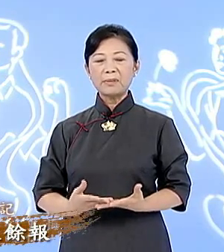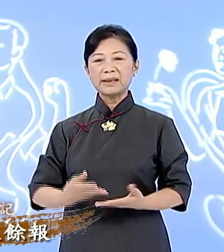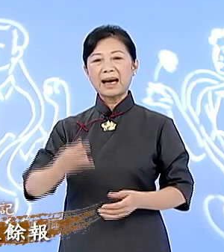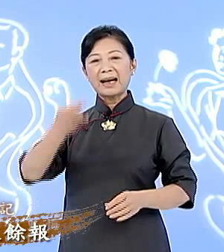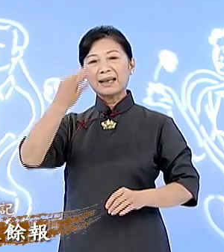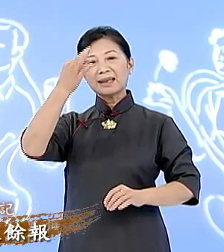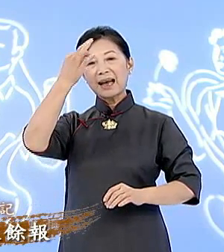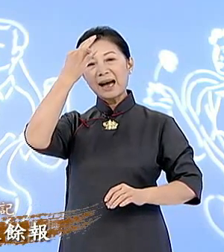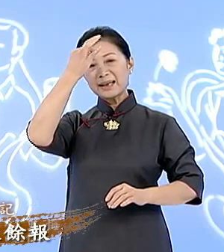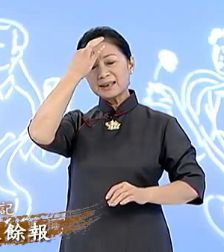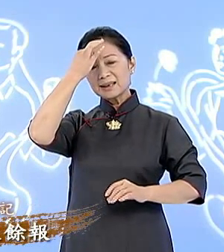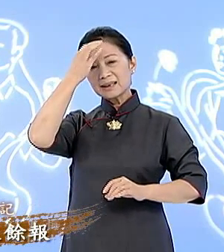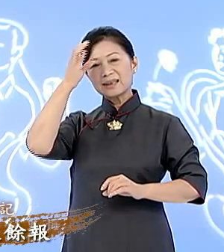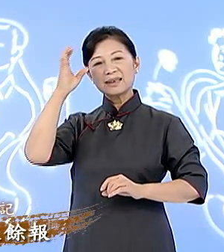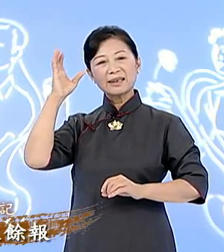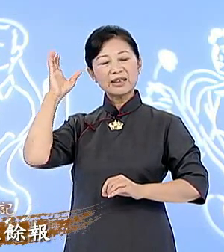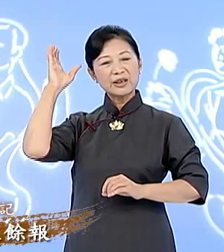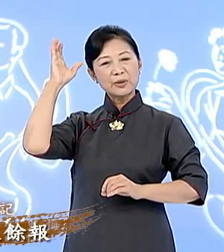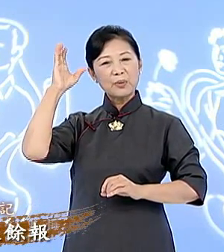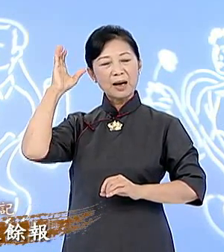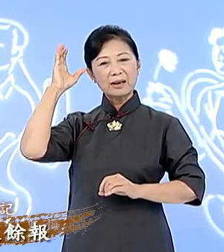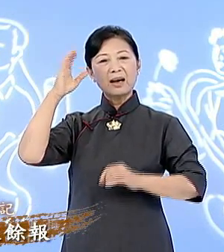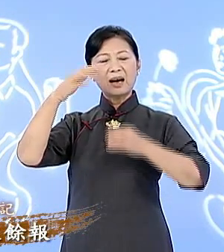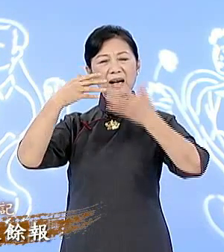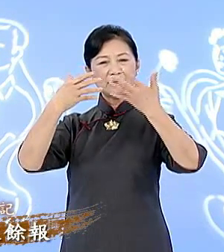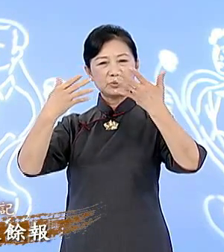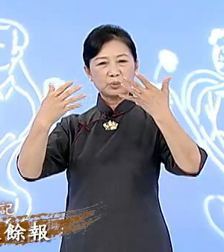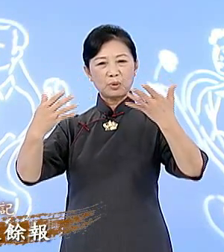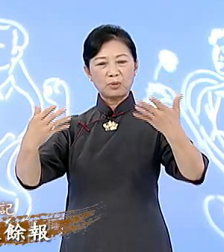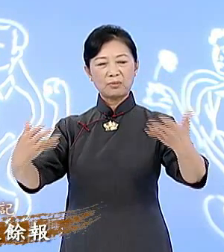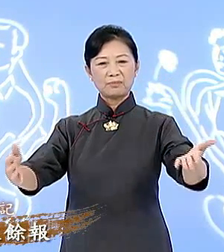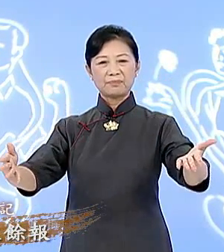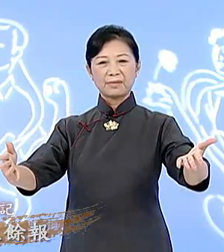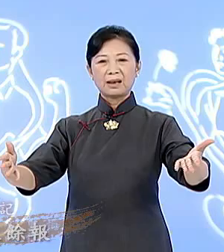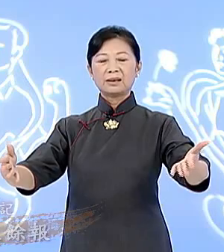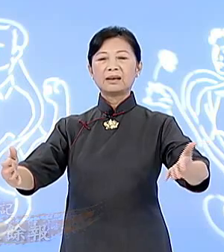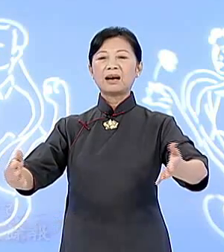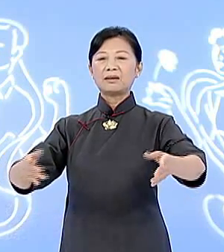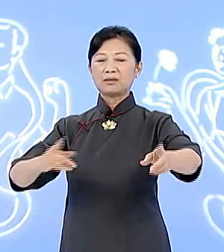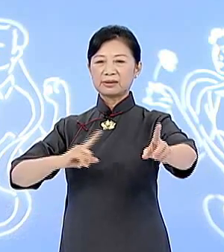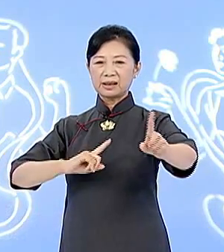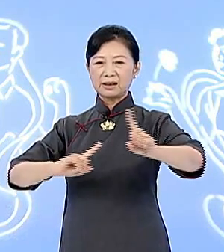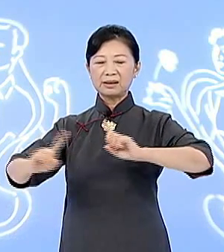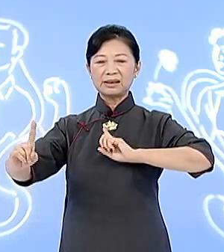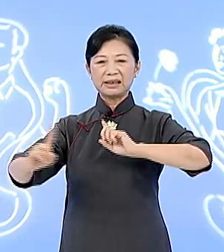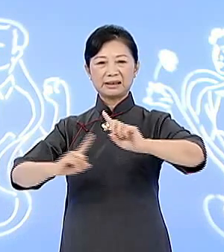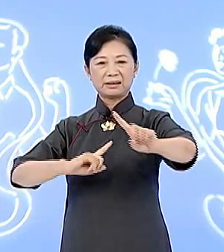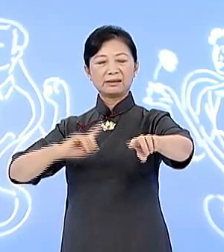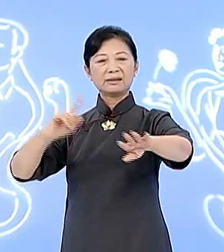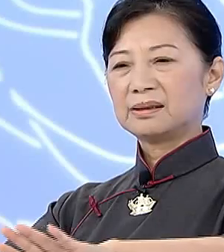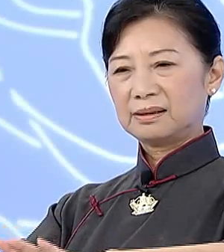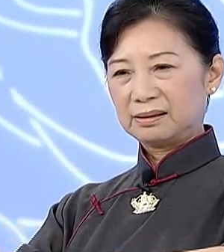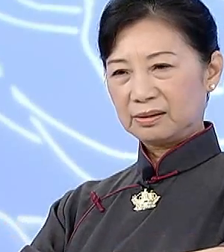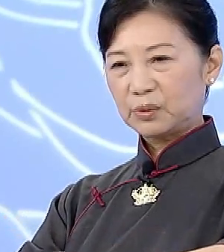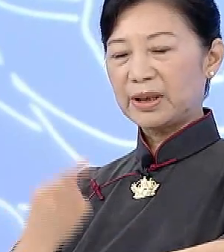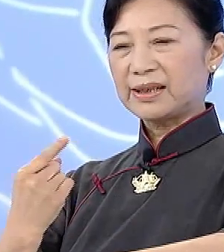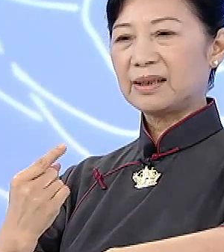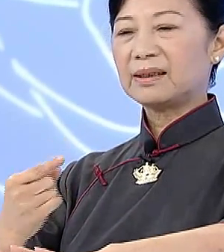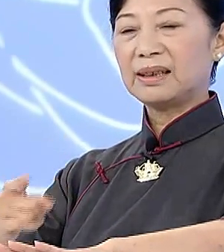们打贪跟欲望很多，然后成了你的随性，你